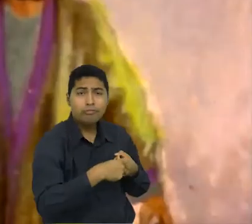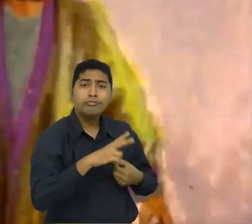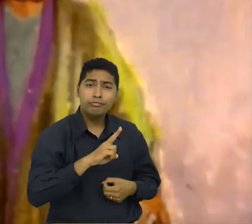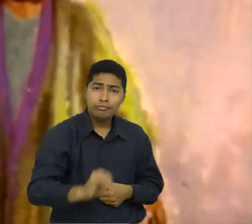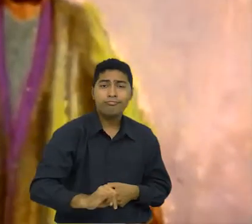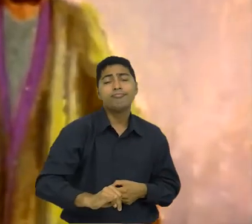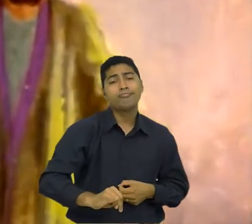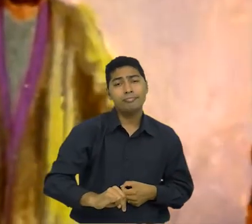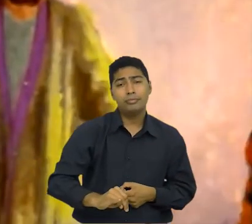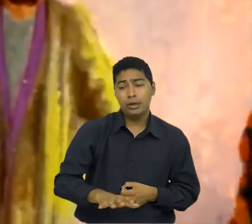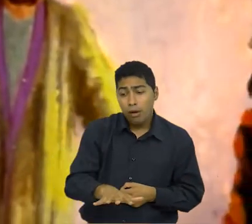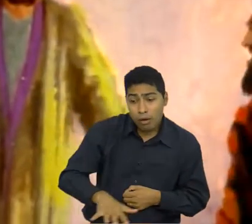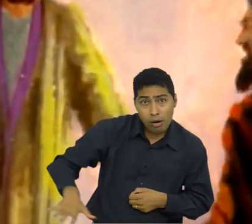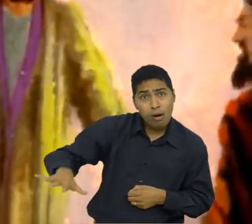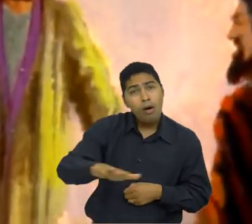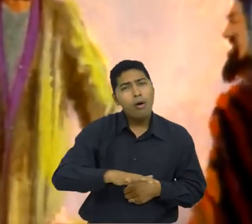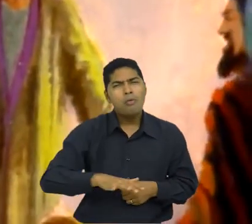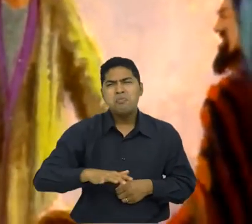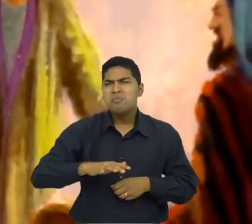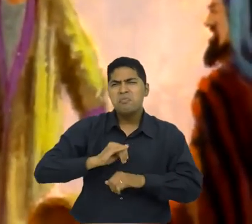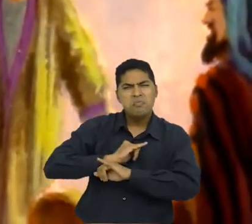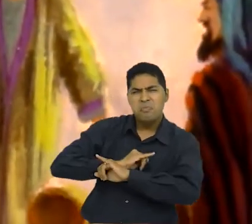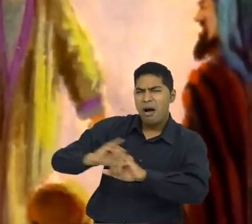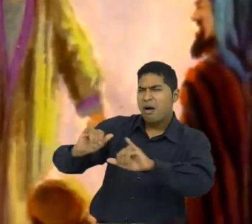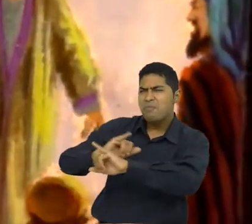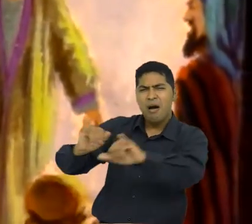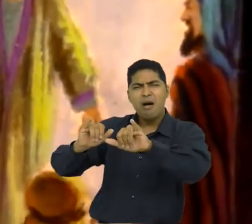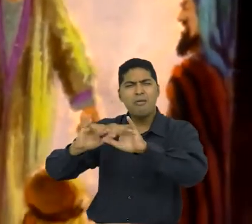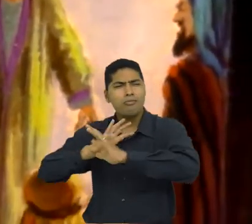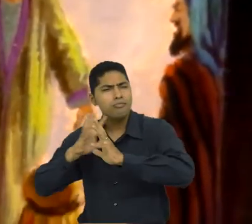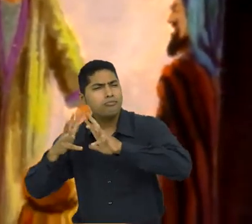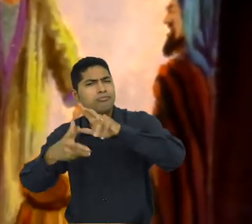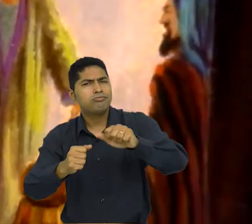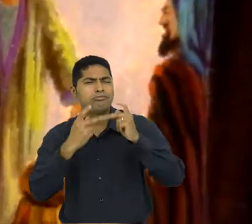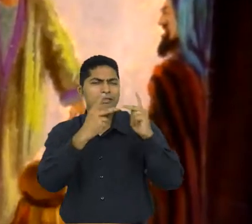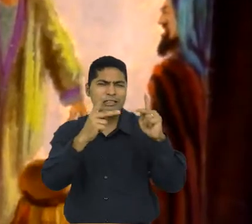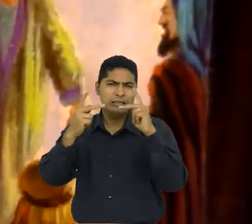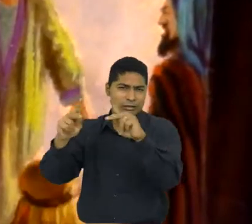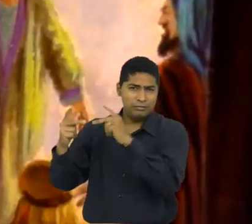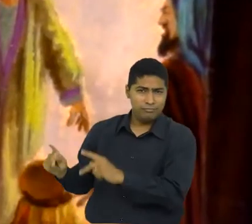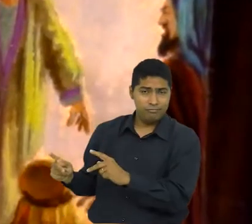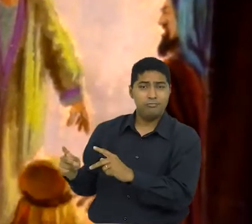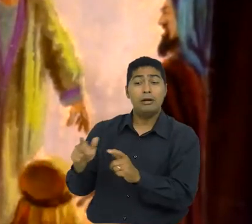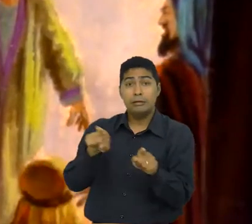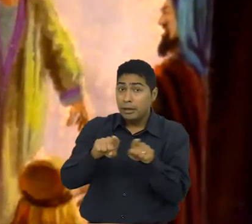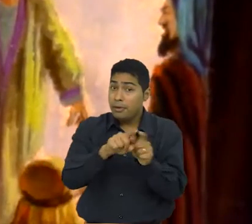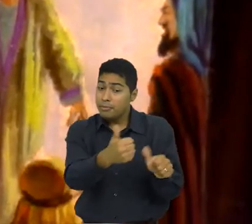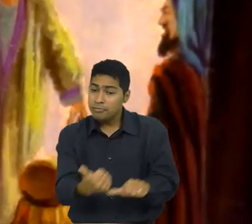Os seguidores de Jesus foram por todos os lugares pregando e batizando. Falavam a todos que Cristo, o Salvador,